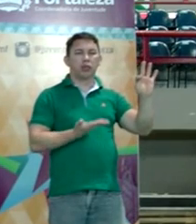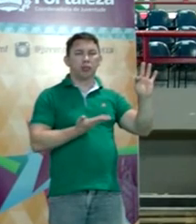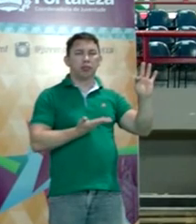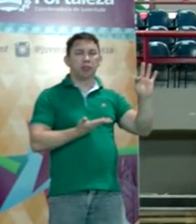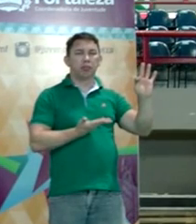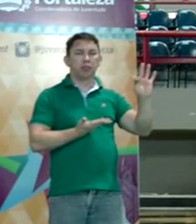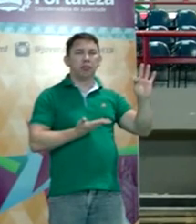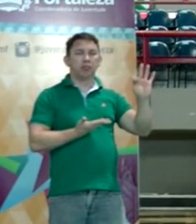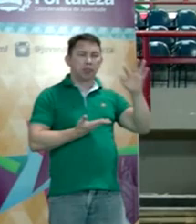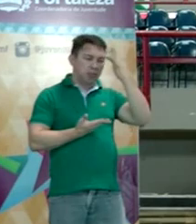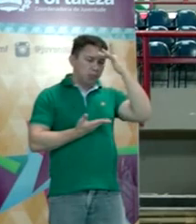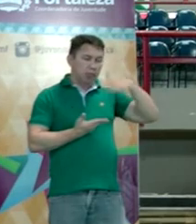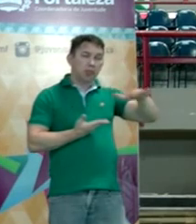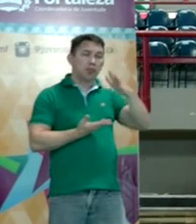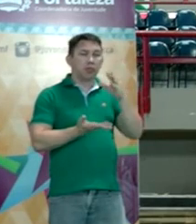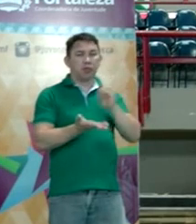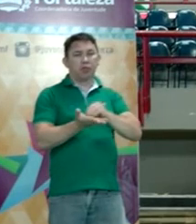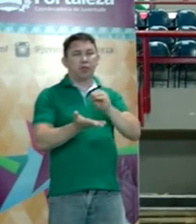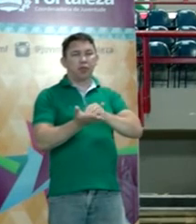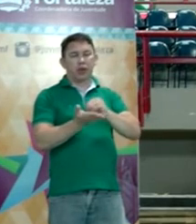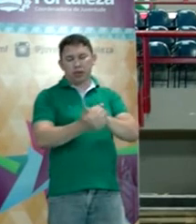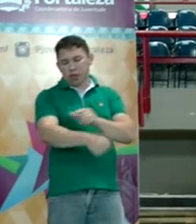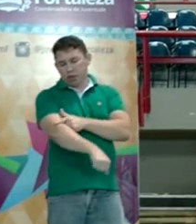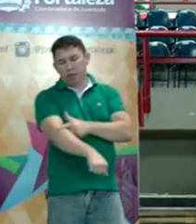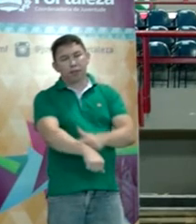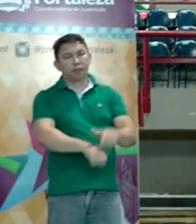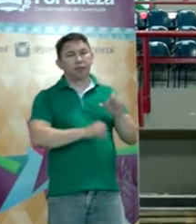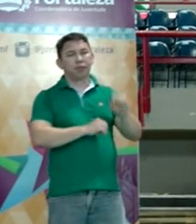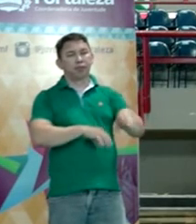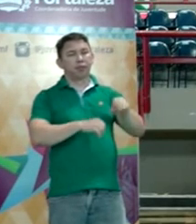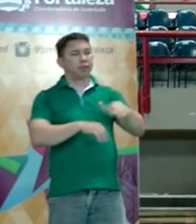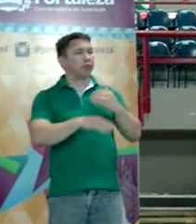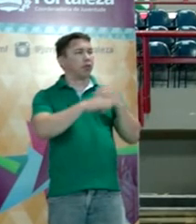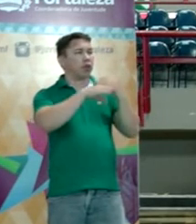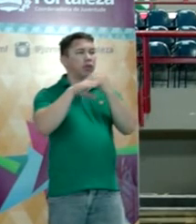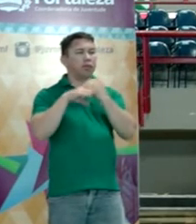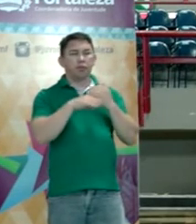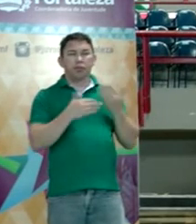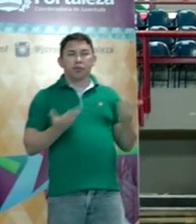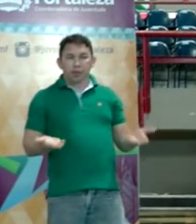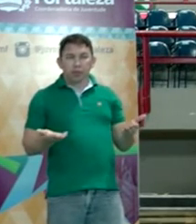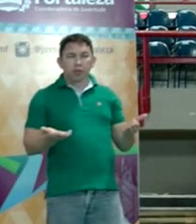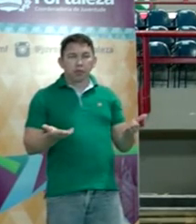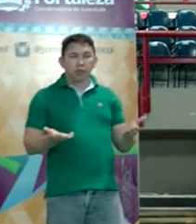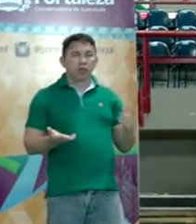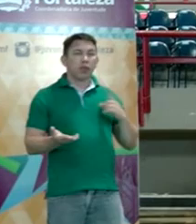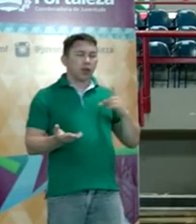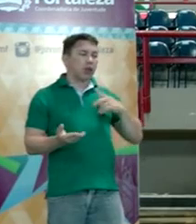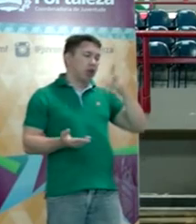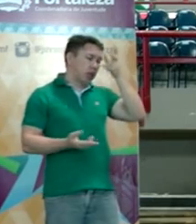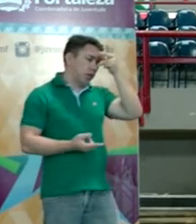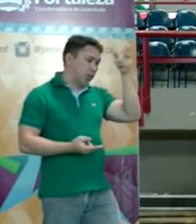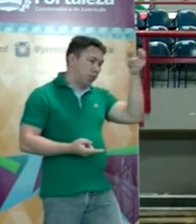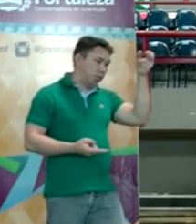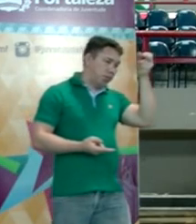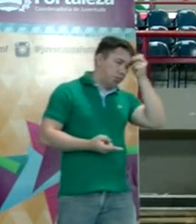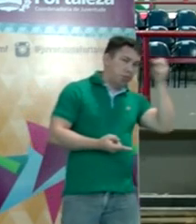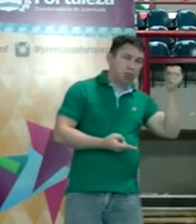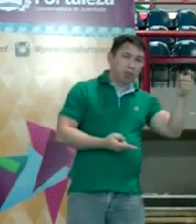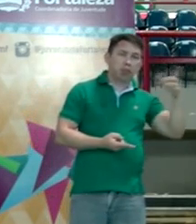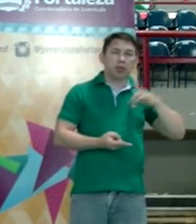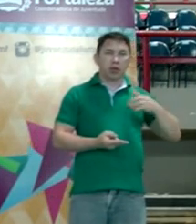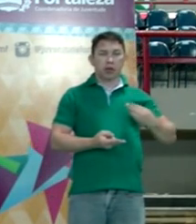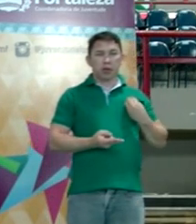vezes, existe uma falta de uma educação comum na população, e isso devia vir da prefeitura, isso devia ser uma